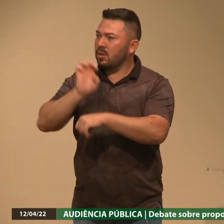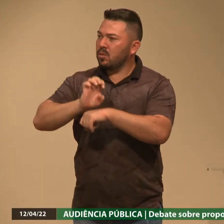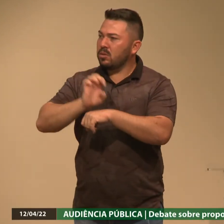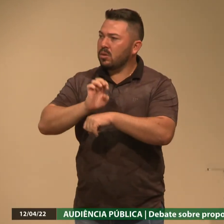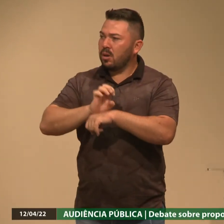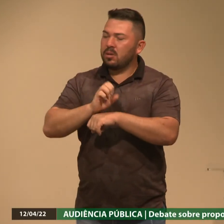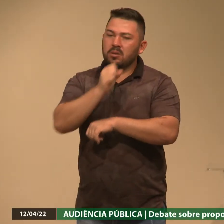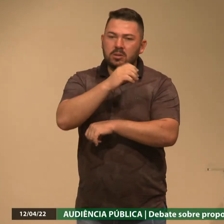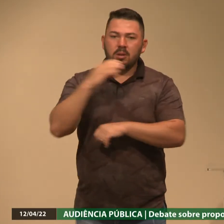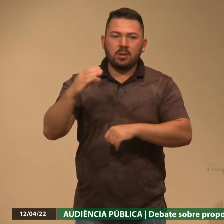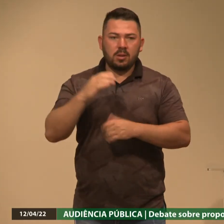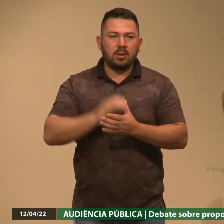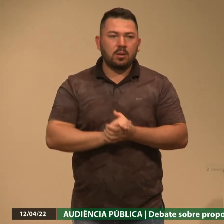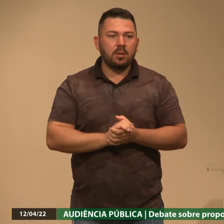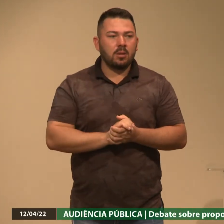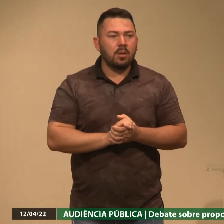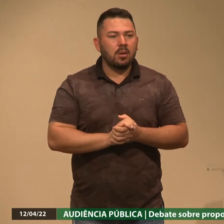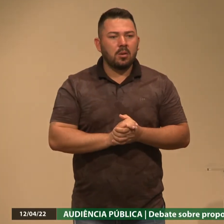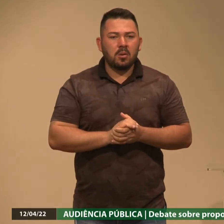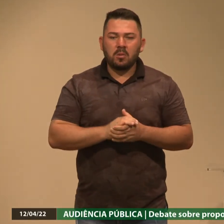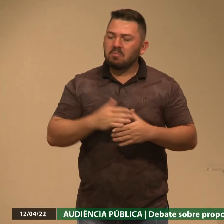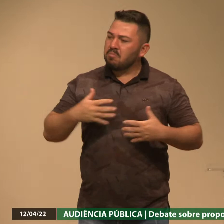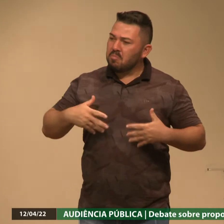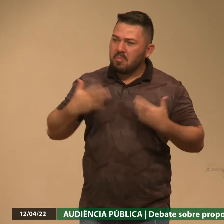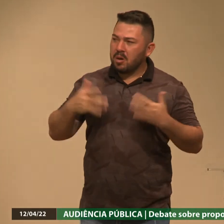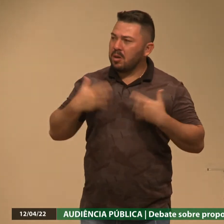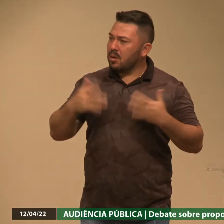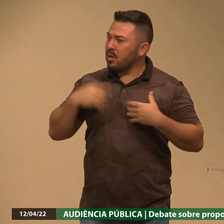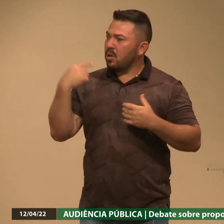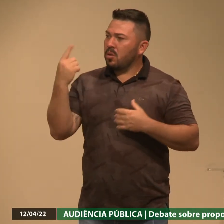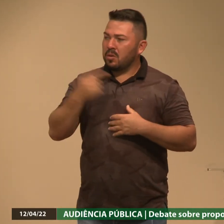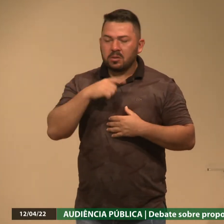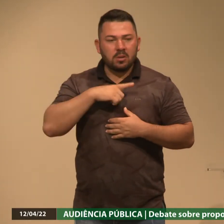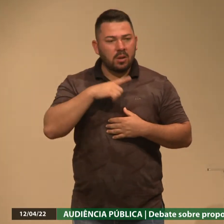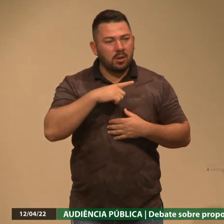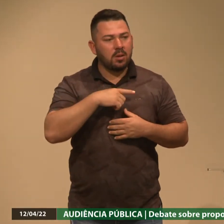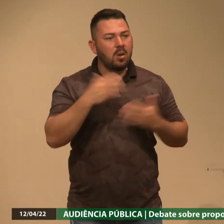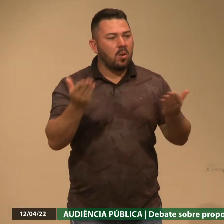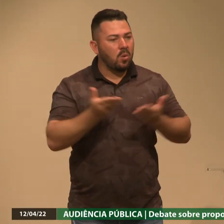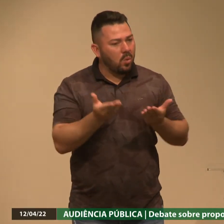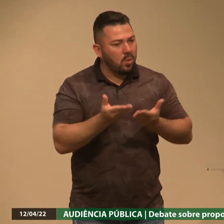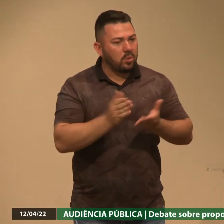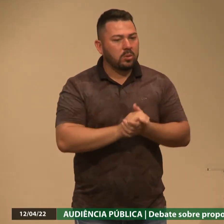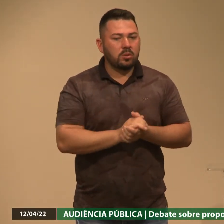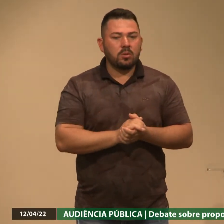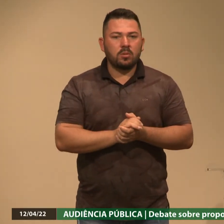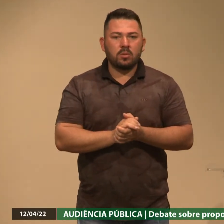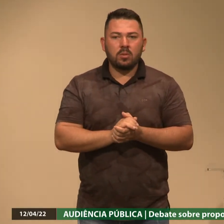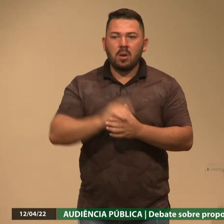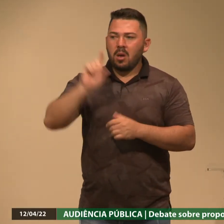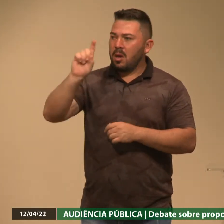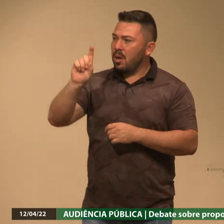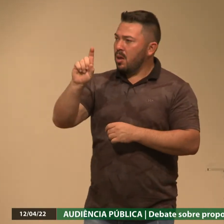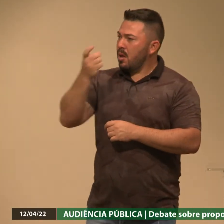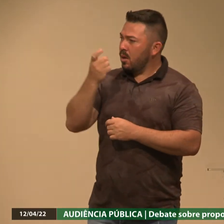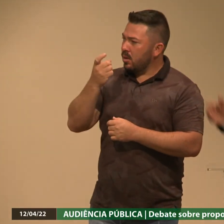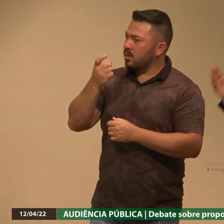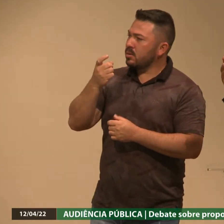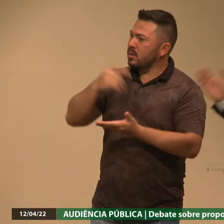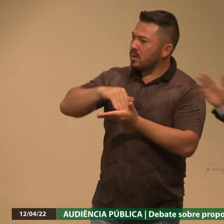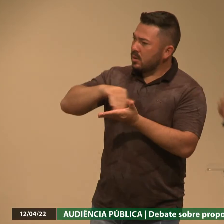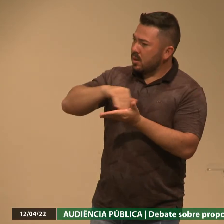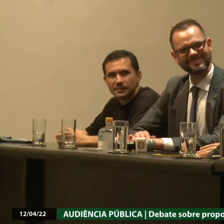Santa Catarina alegria nós temos aqui hoje o nosso ex-ministro da